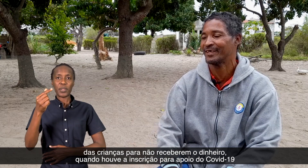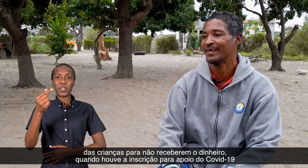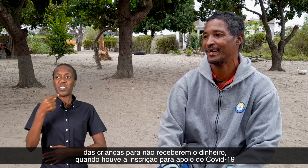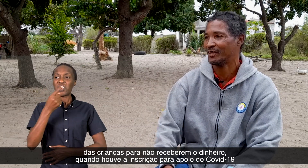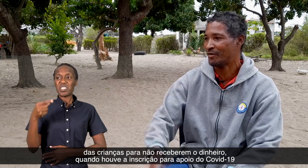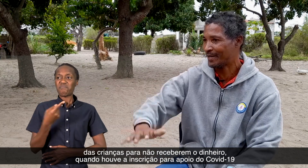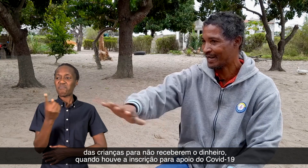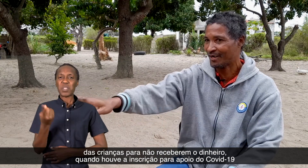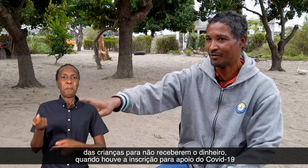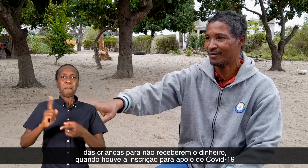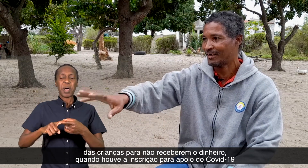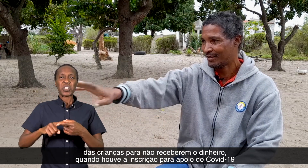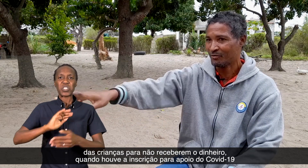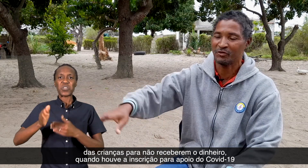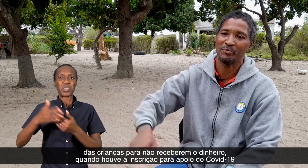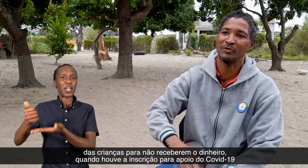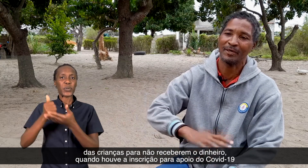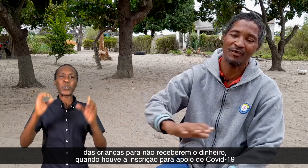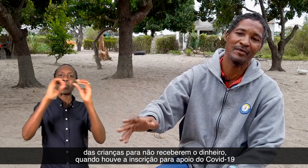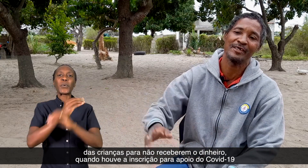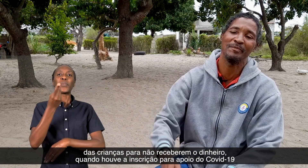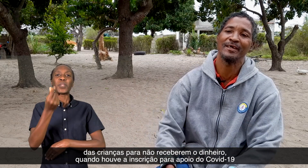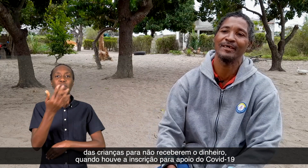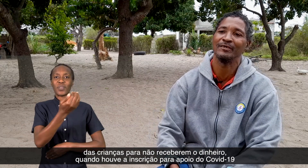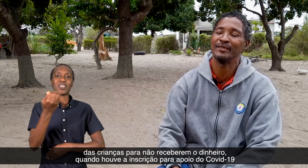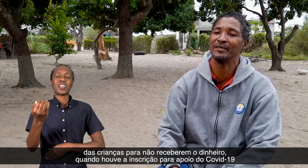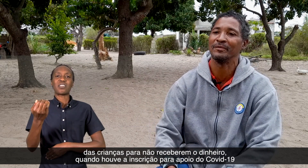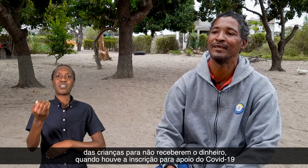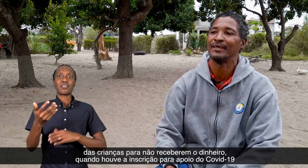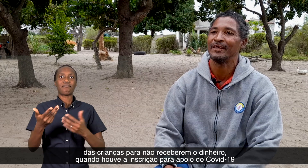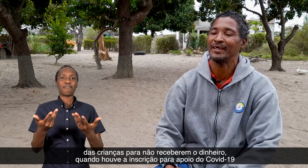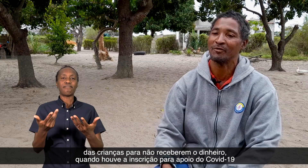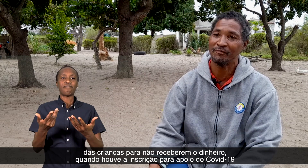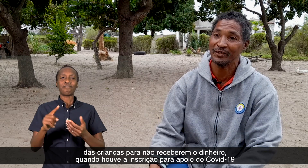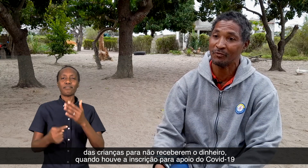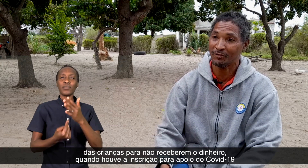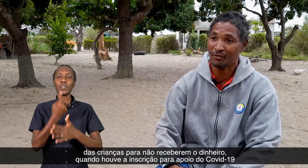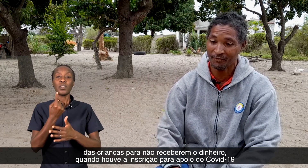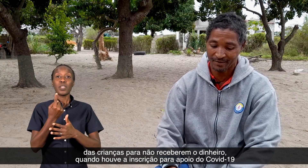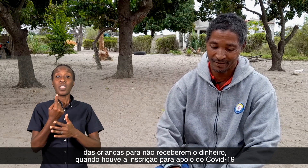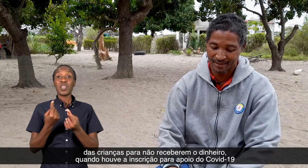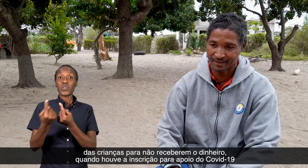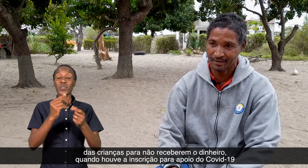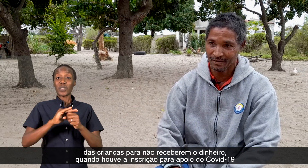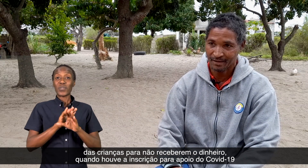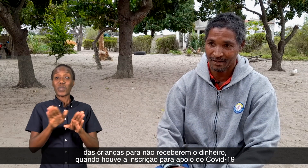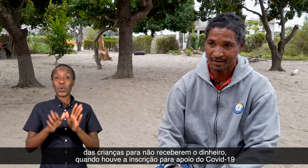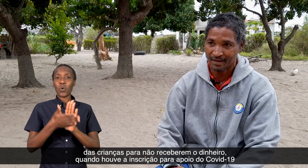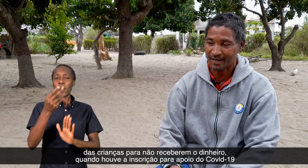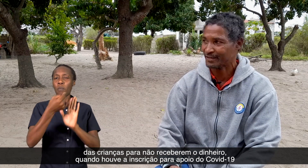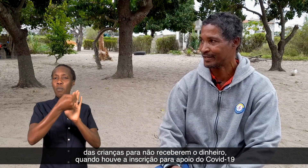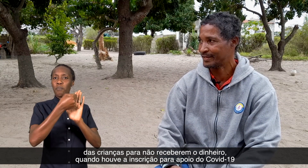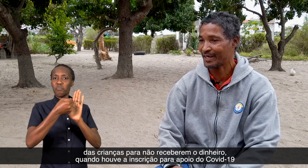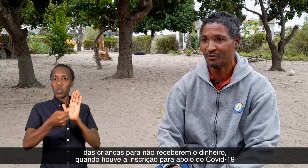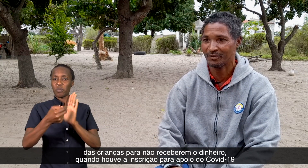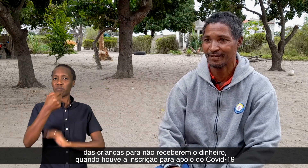insignificais, então apagaram os dinheiros para não receber aquele dinheiro. E a Covid, quando houve aqui,